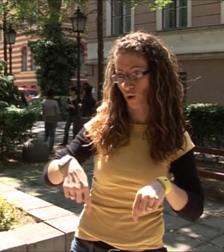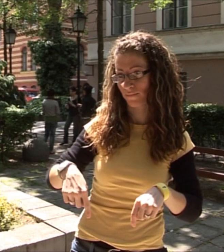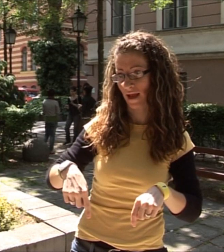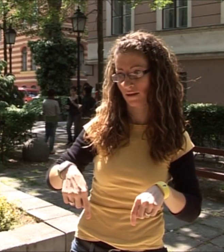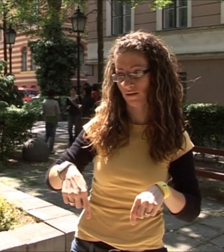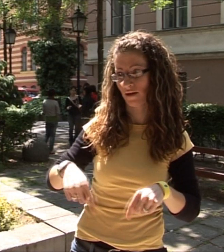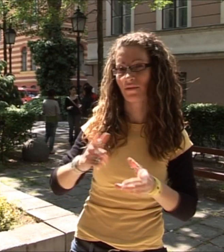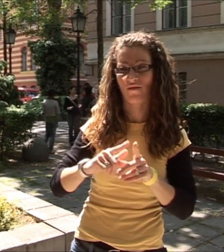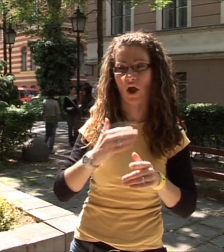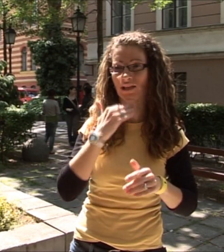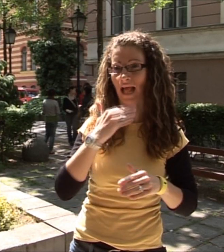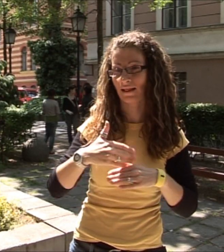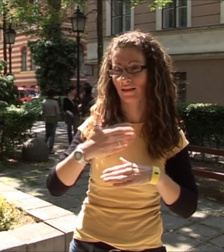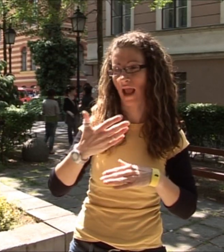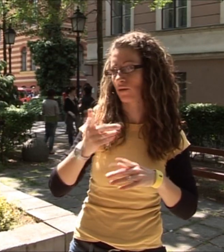egyetemiá mind